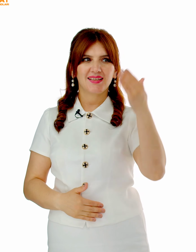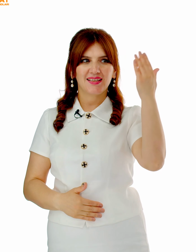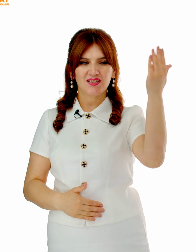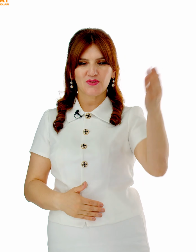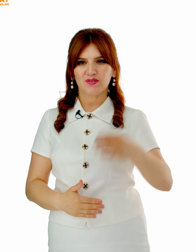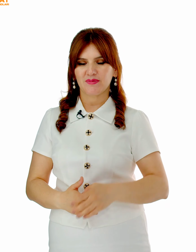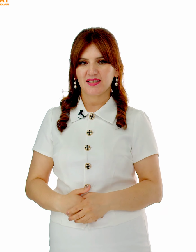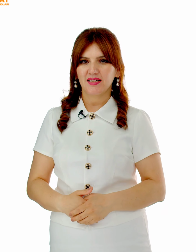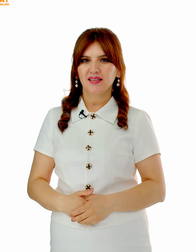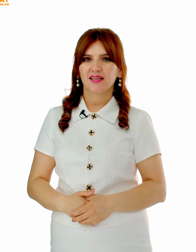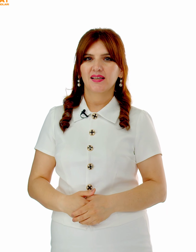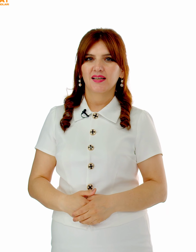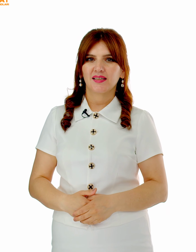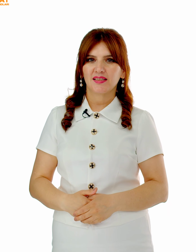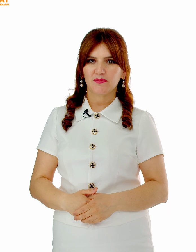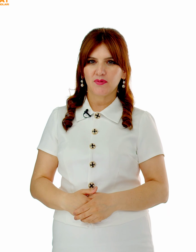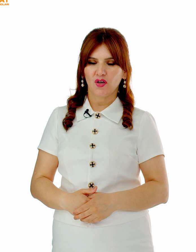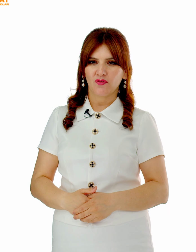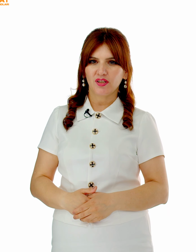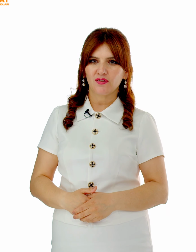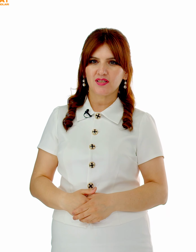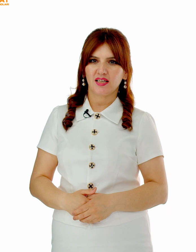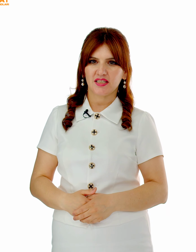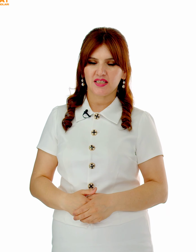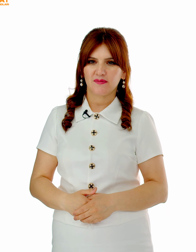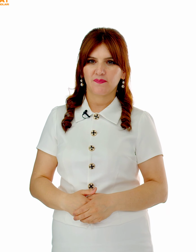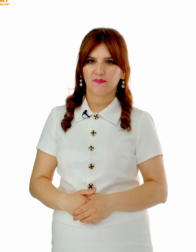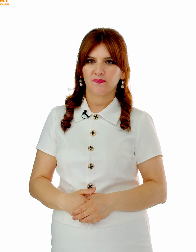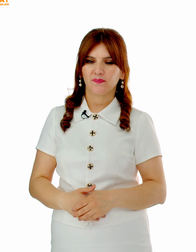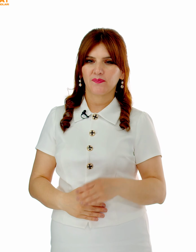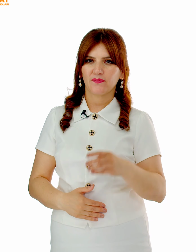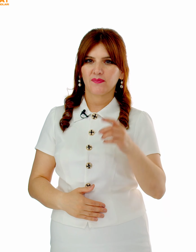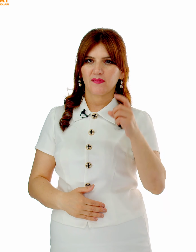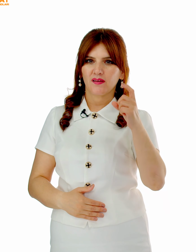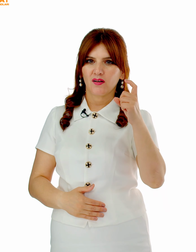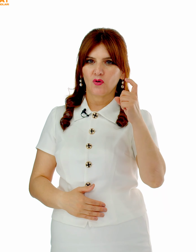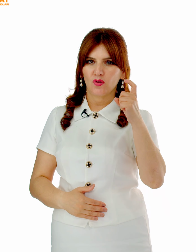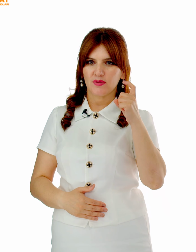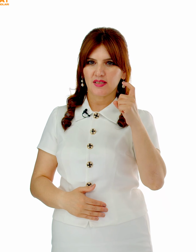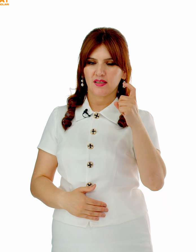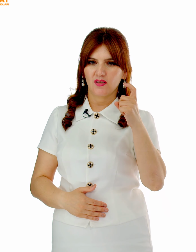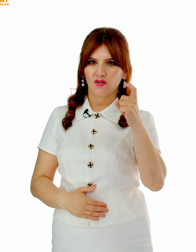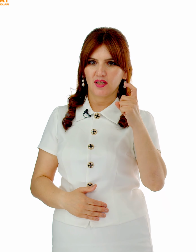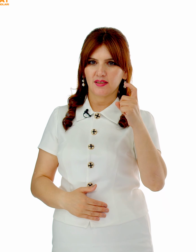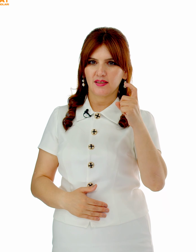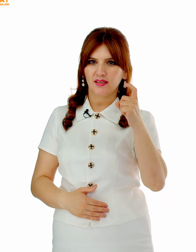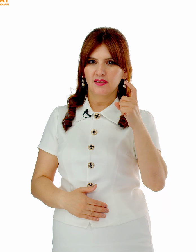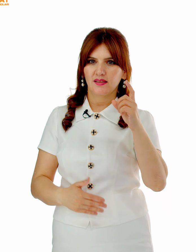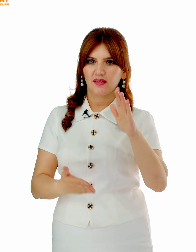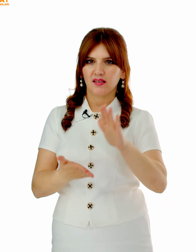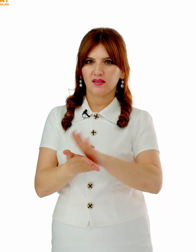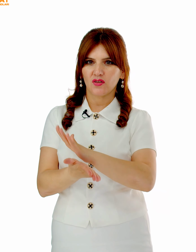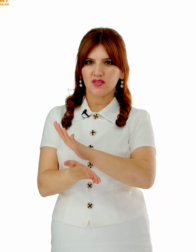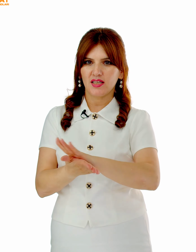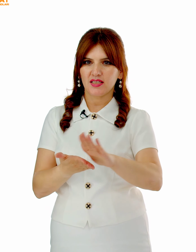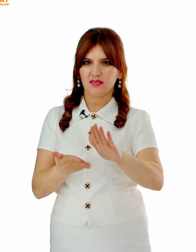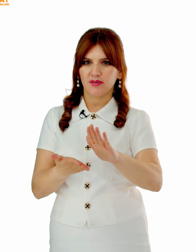Keyingi so'zimiz kimyoviy tozalash. Qo'limiz x holatida tozalashni